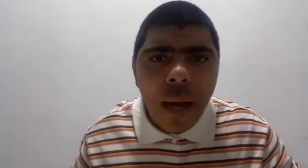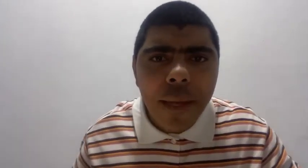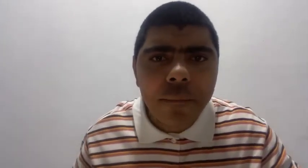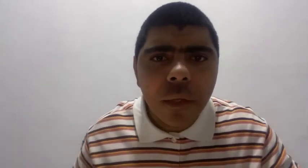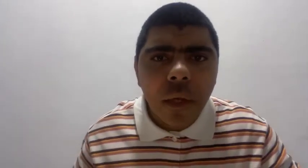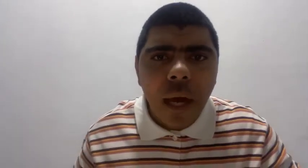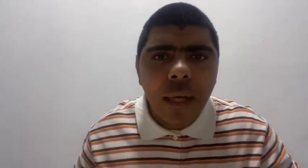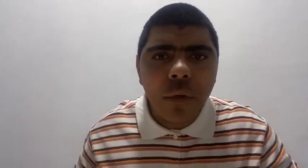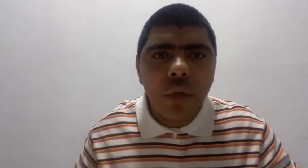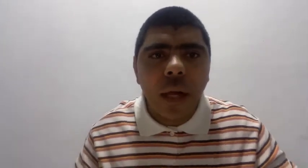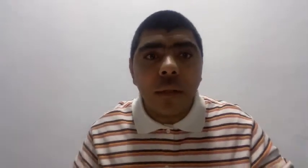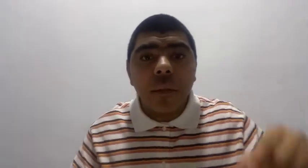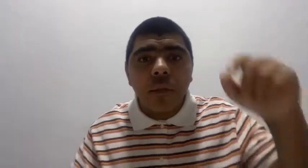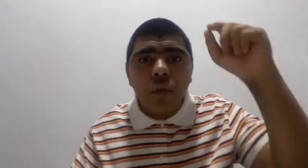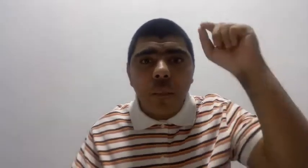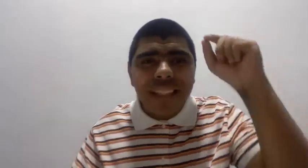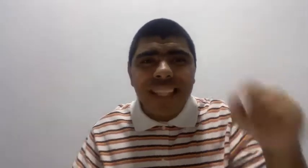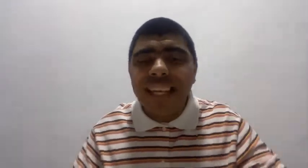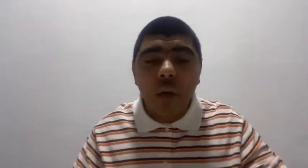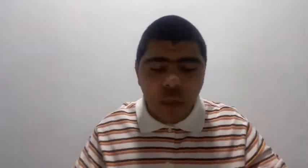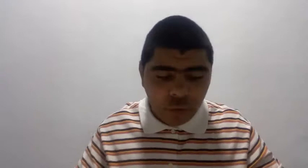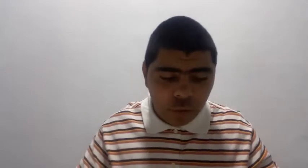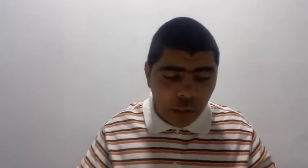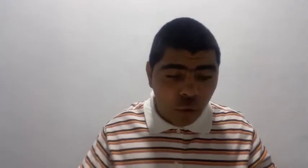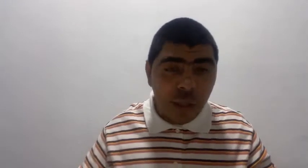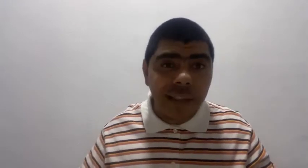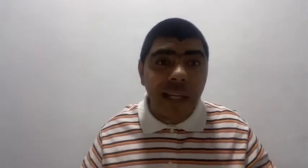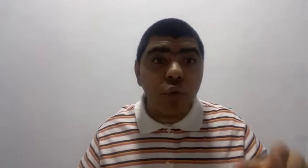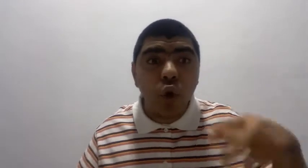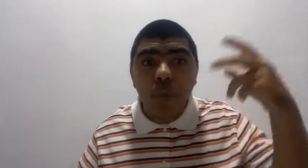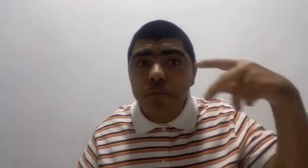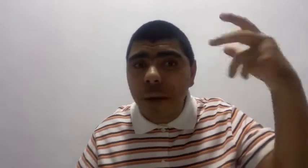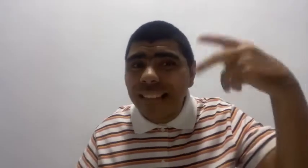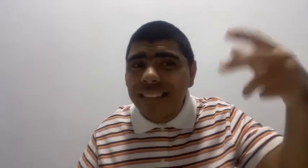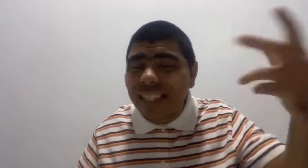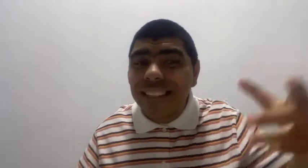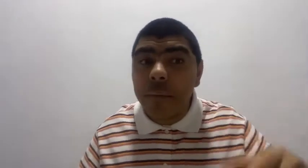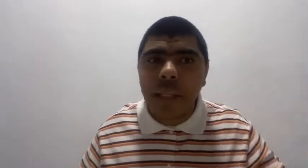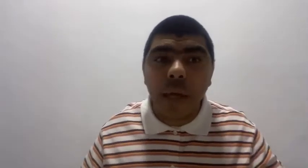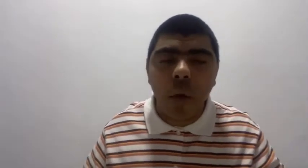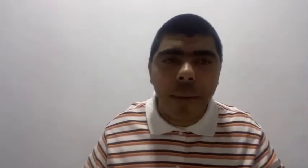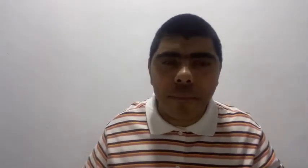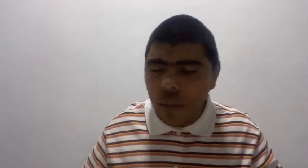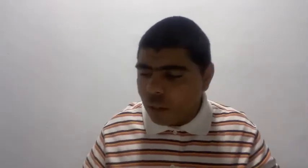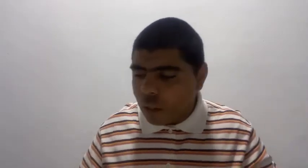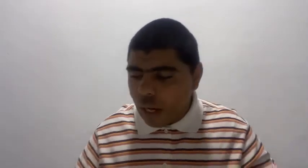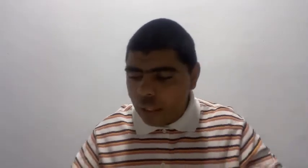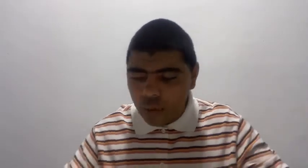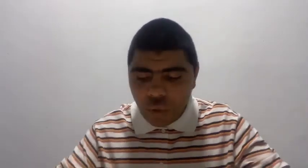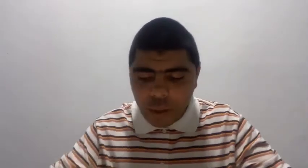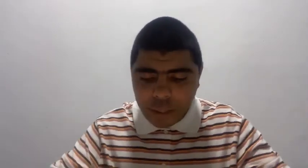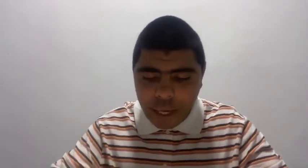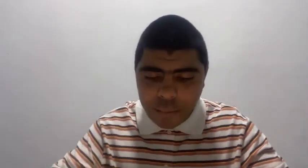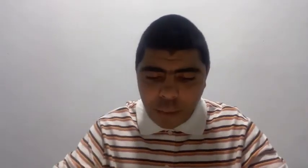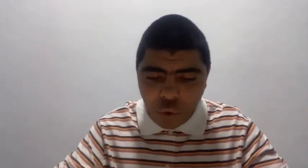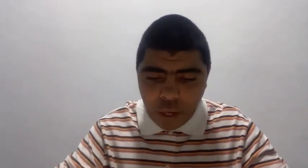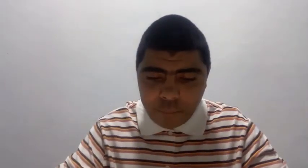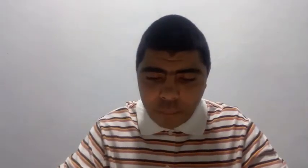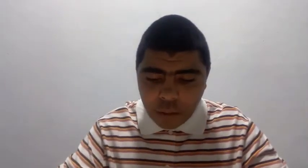Amén. Aleluya. Dios bendiga a los que se siguen conectando. Comparte este video. Amén. Aleluya, mi alma adora